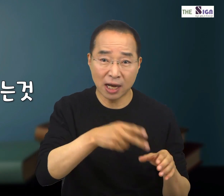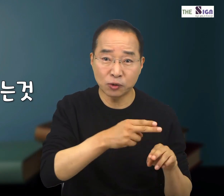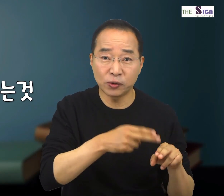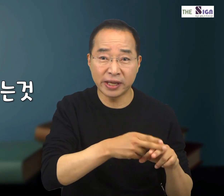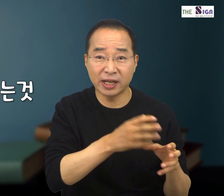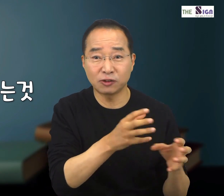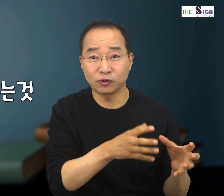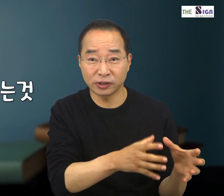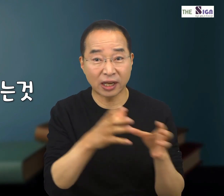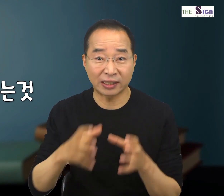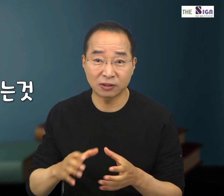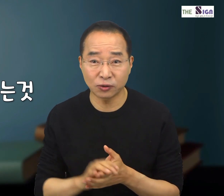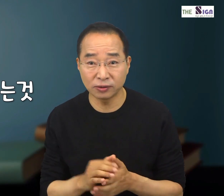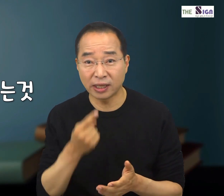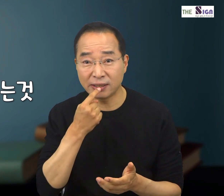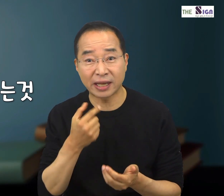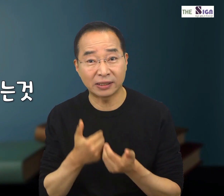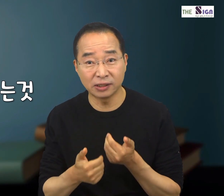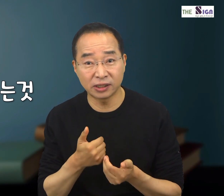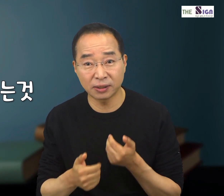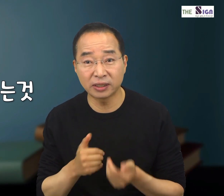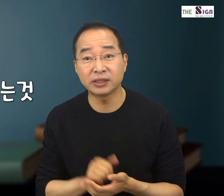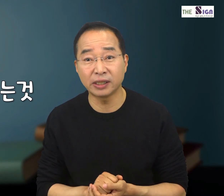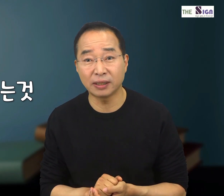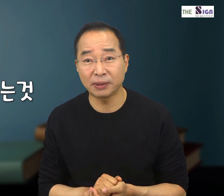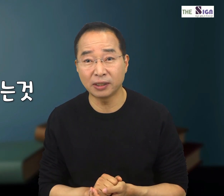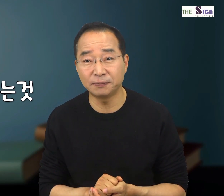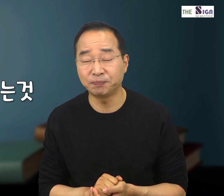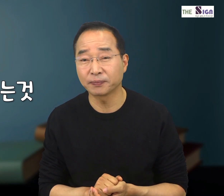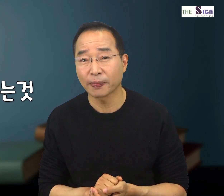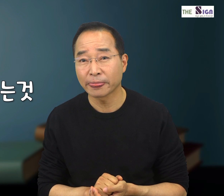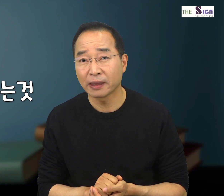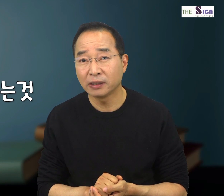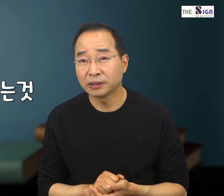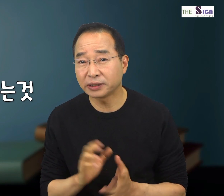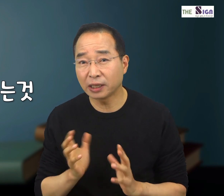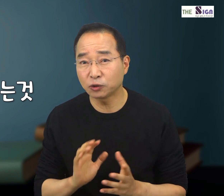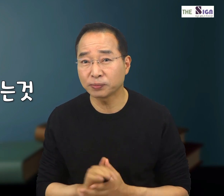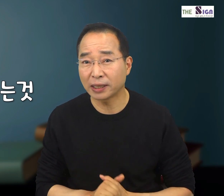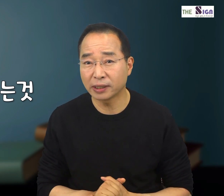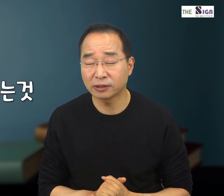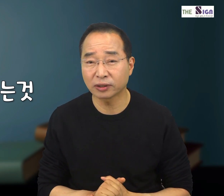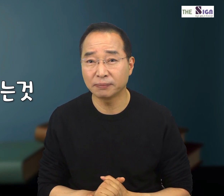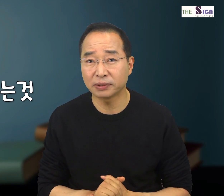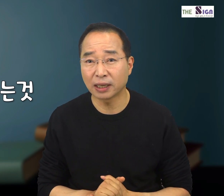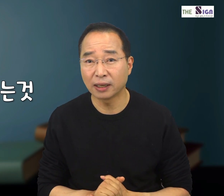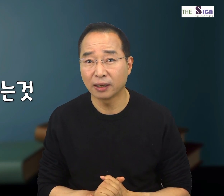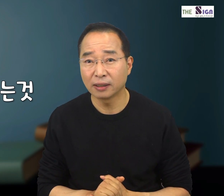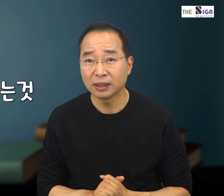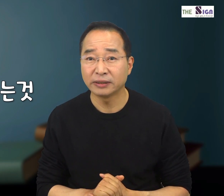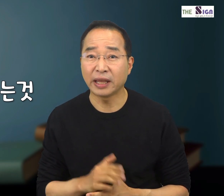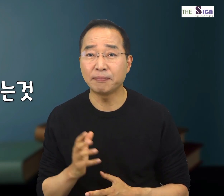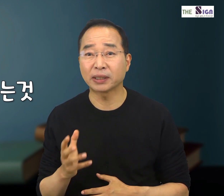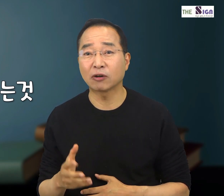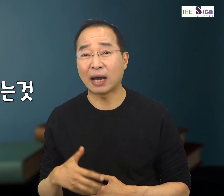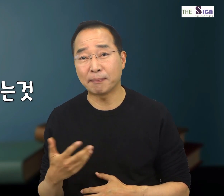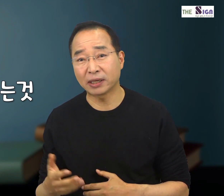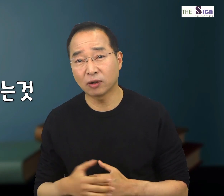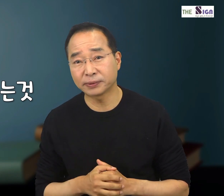요리를 해가지고 딱 갖다 줬는데 이 갈등을 쓰게 되면은 그때는 좀 다르게 해석됩니다. 내 입맛하고 안 맞는